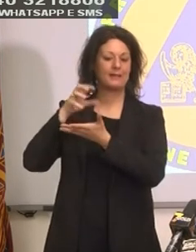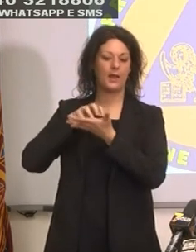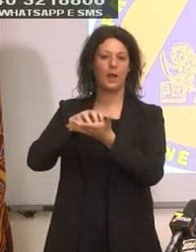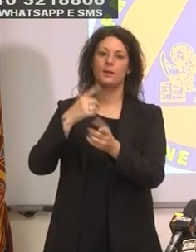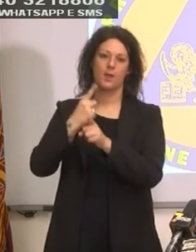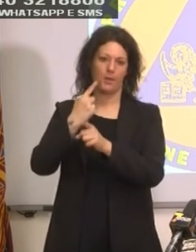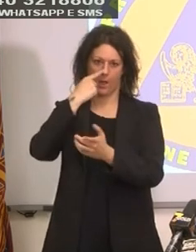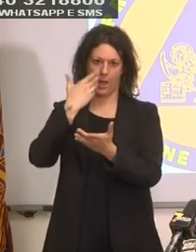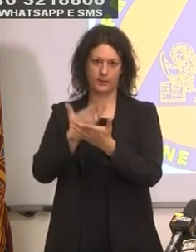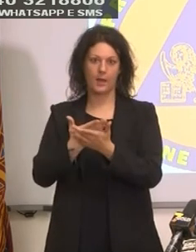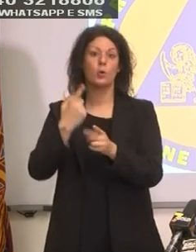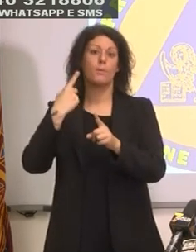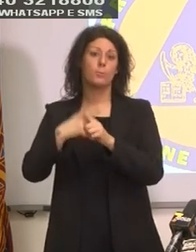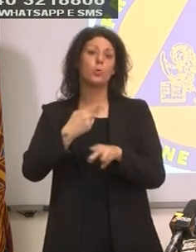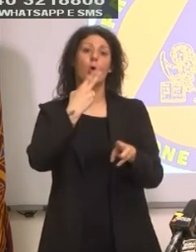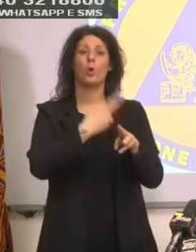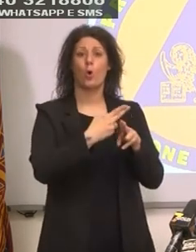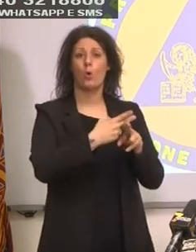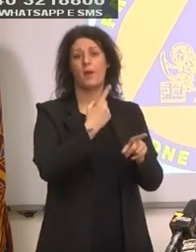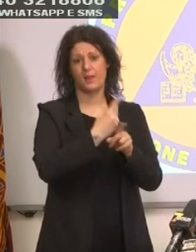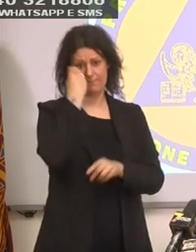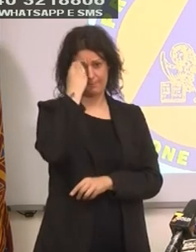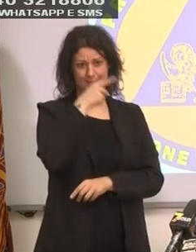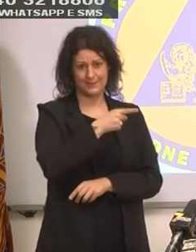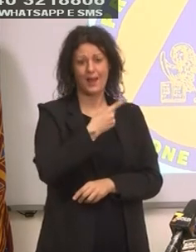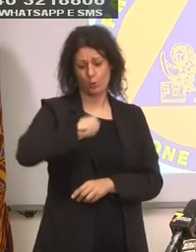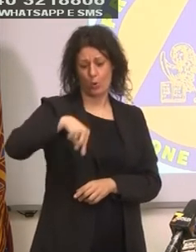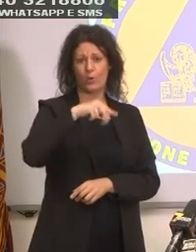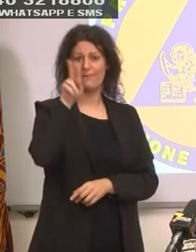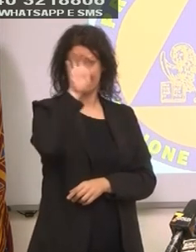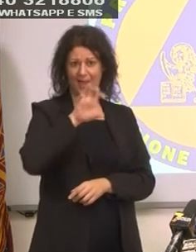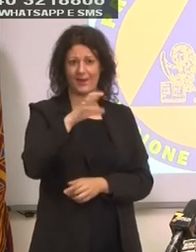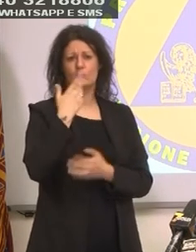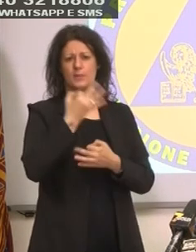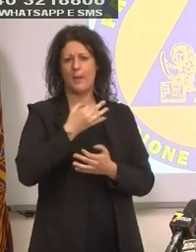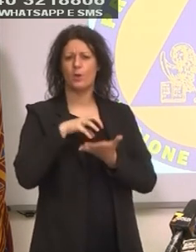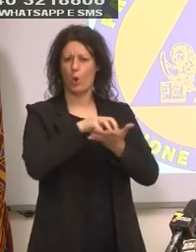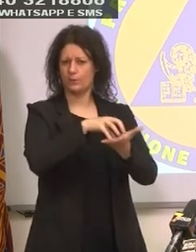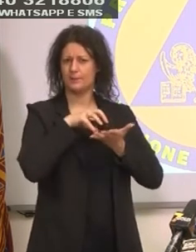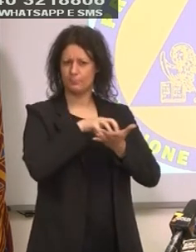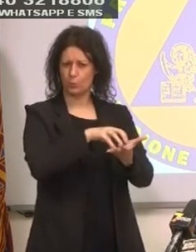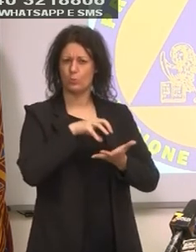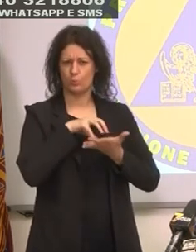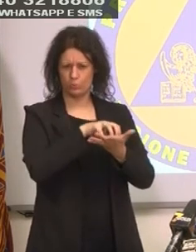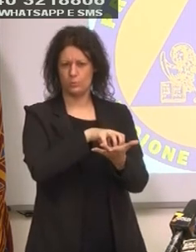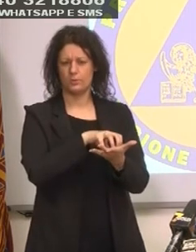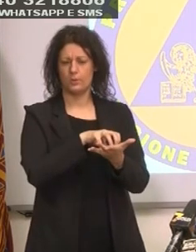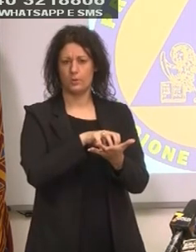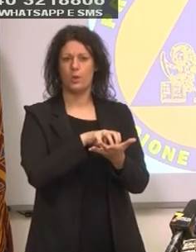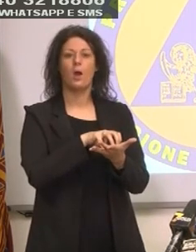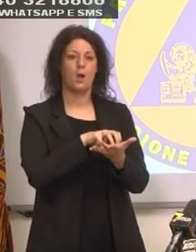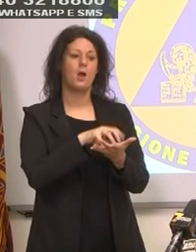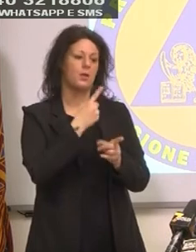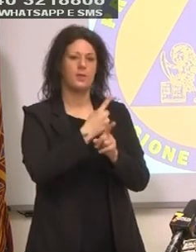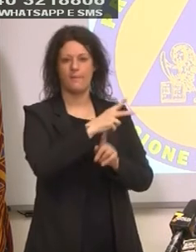comunque queste misure se le meritano di più di altri, visto e considerato che abbiamo contribuito alla crescita in maniera fattiva. E